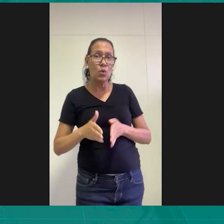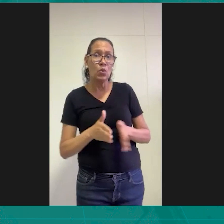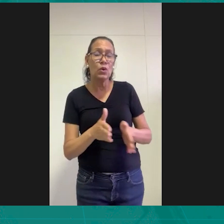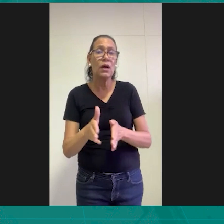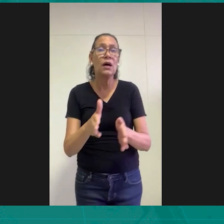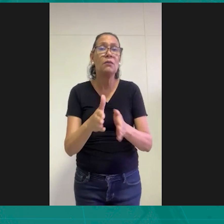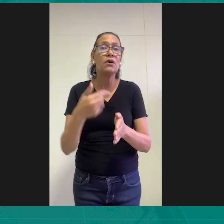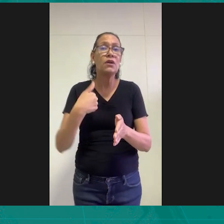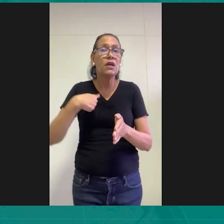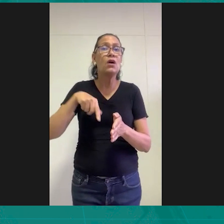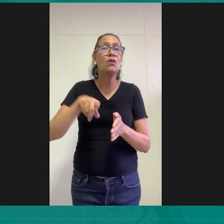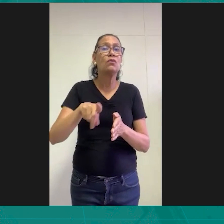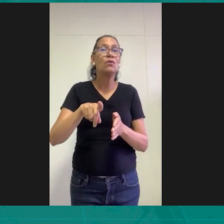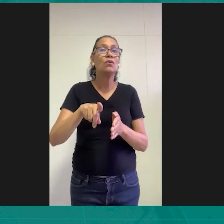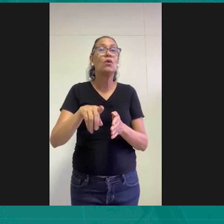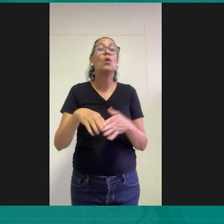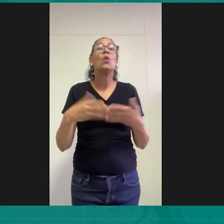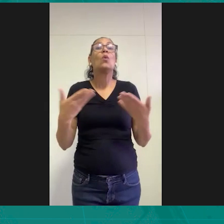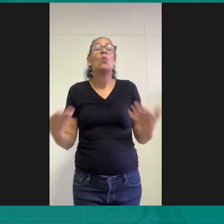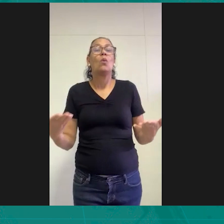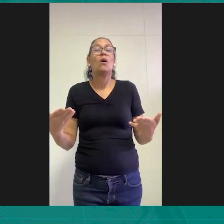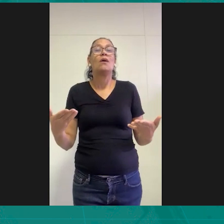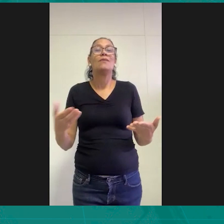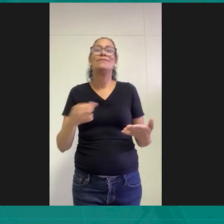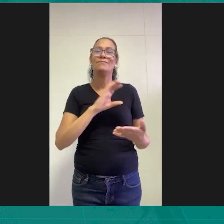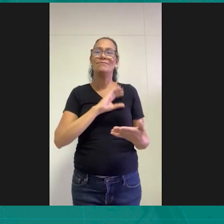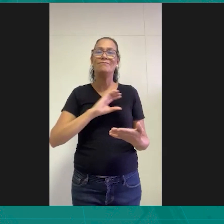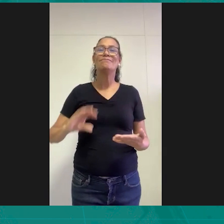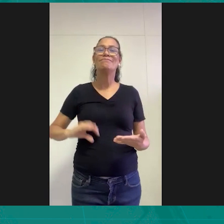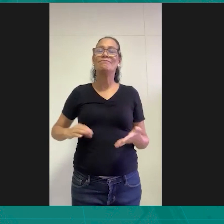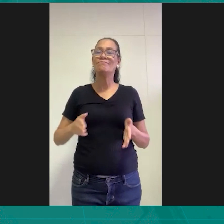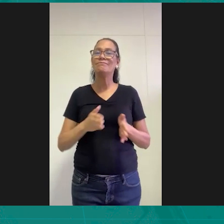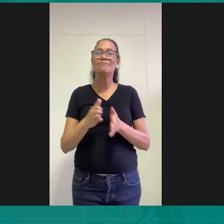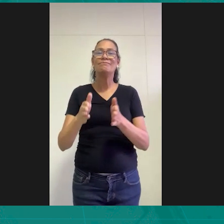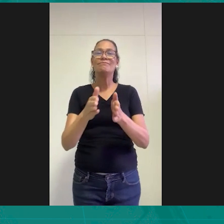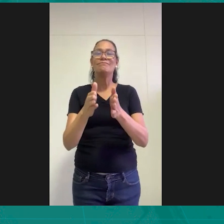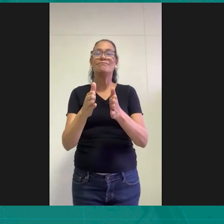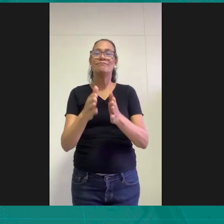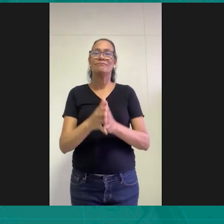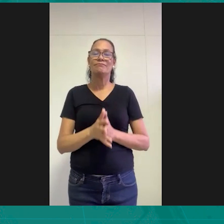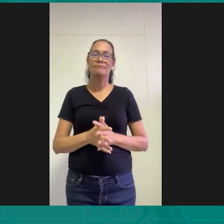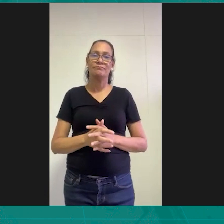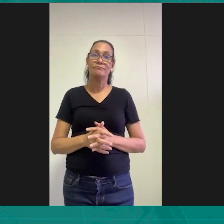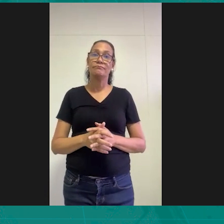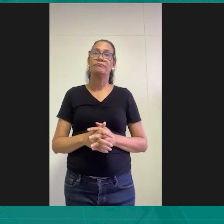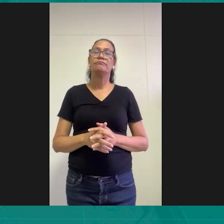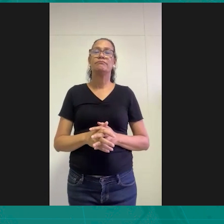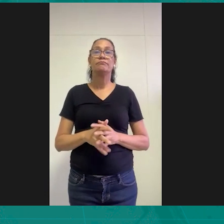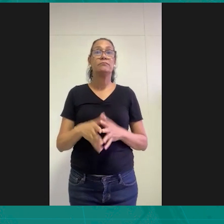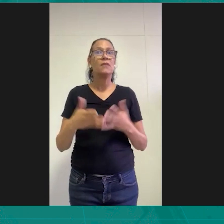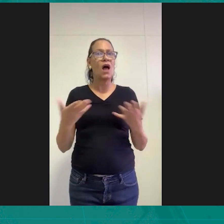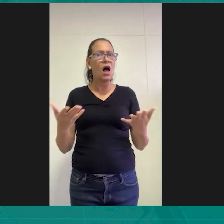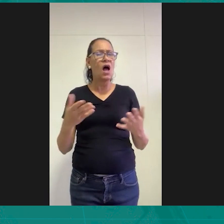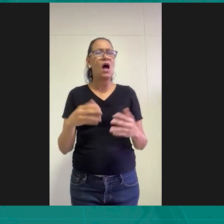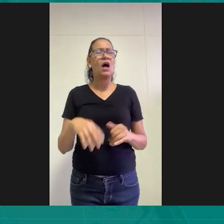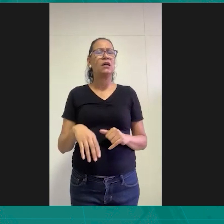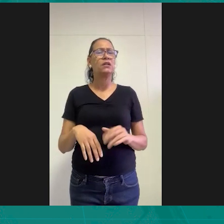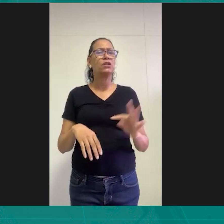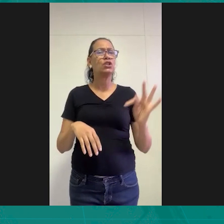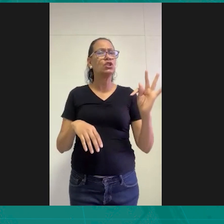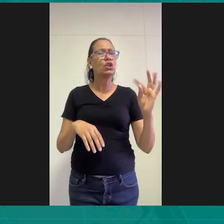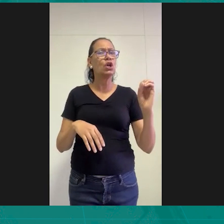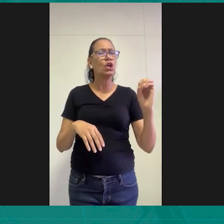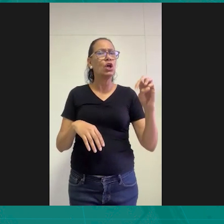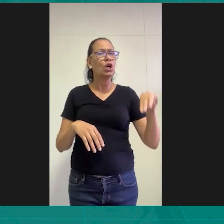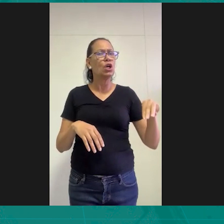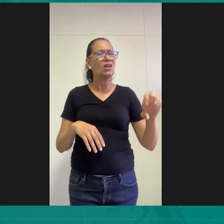Cristo, o caminho é Cristo. Vós sabeis o caminho para onde eu vou. Aí disse o Tomé: Senhor, não sabemos nem para